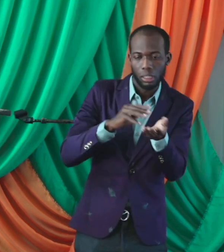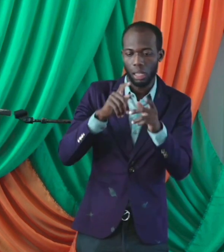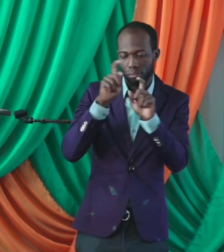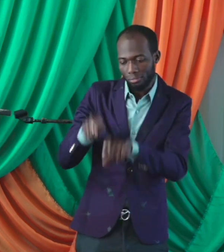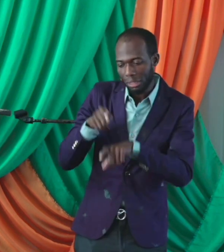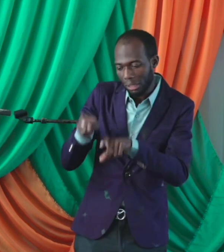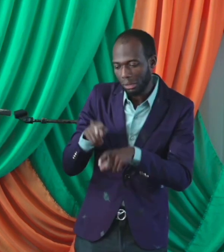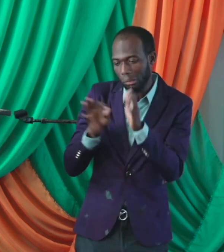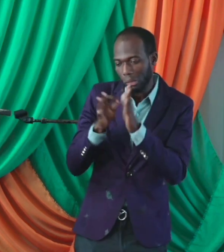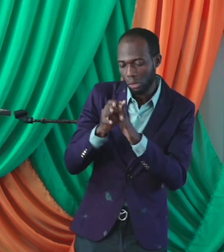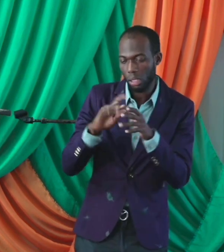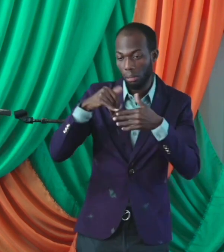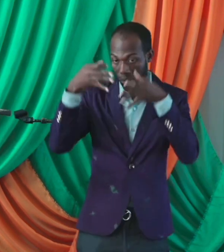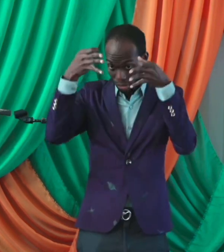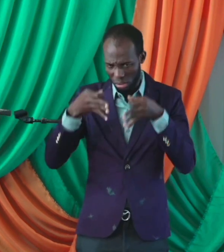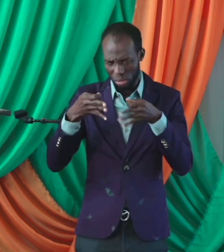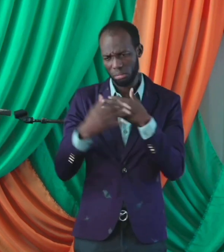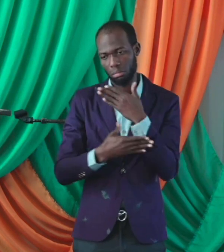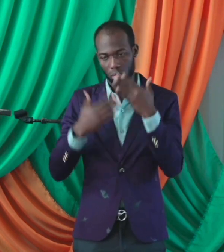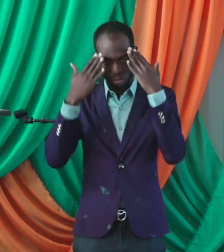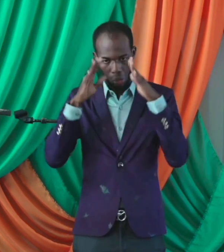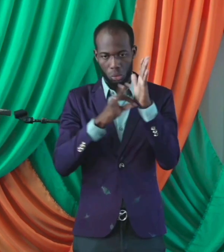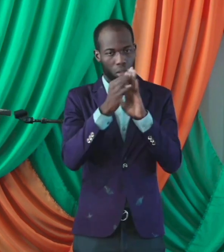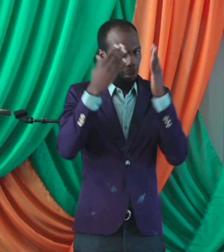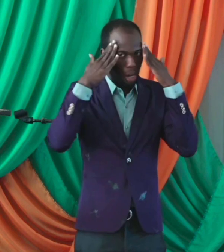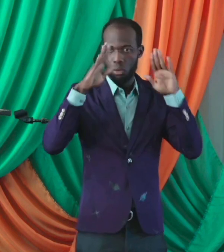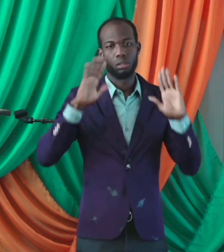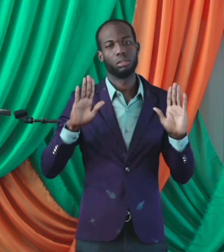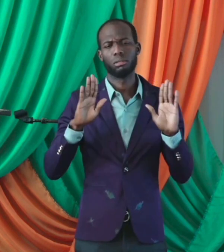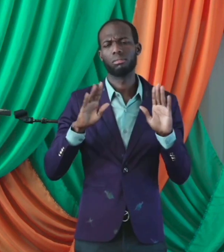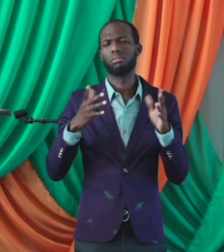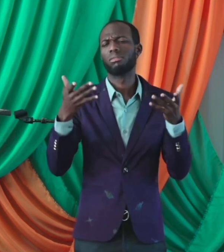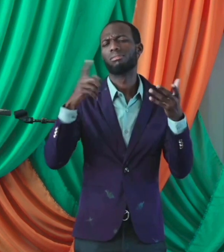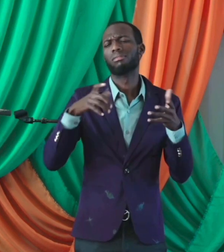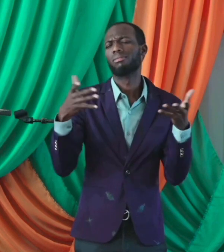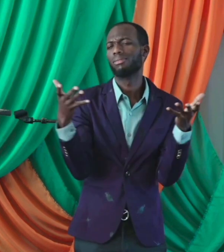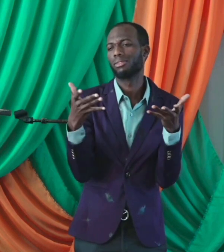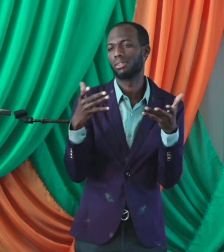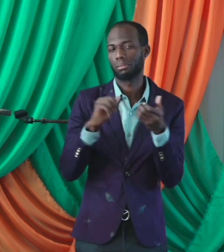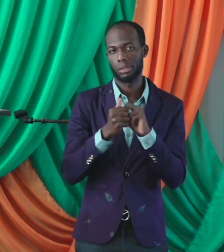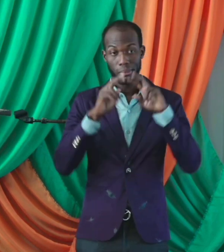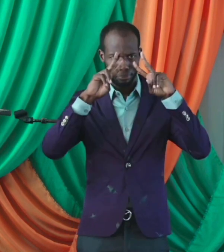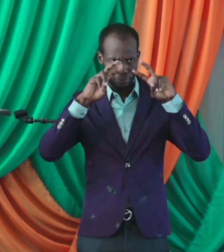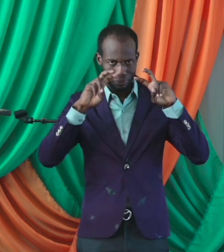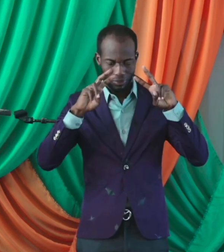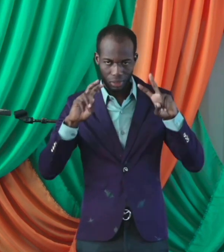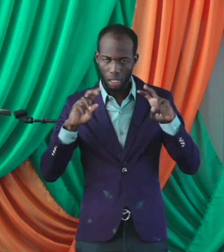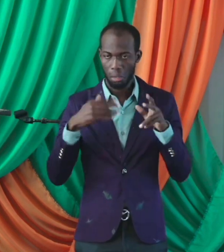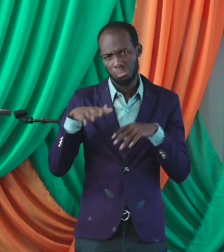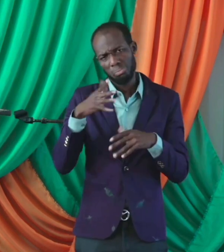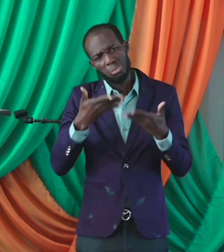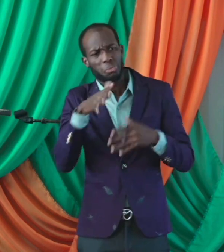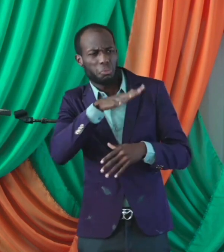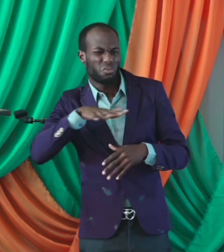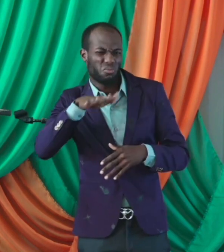agronome c'est comme ça me capable prendre décision pour mon pays bon nous pas compter bon alors qu'est-ce qu'on a fait nous avons fait une estimation, pour dire à peu